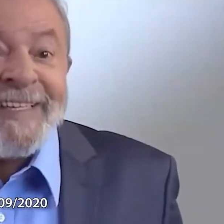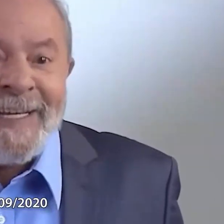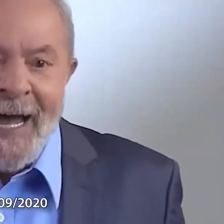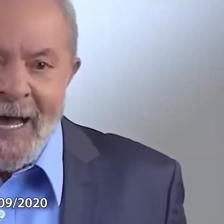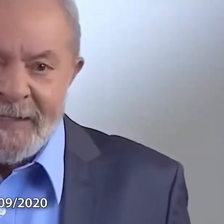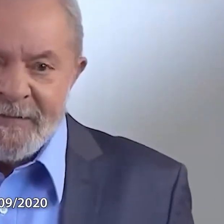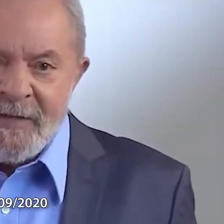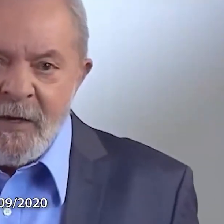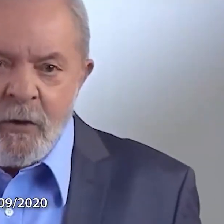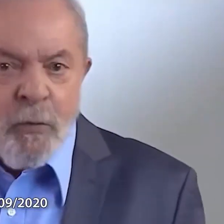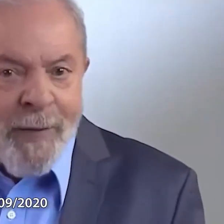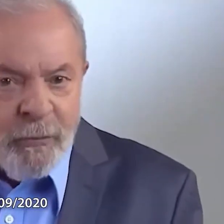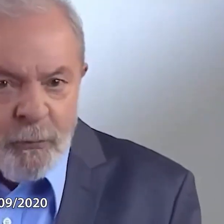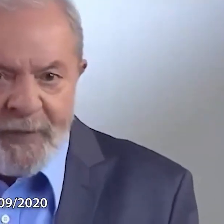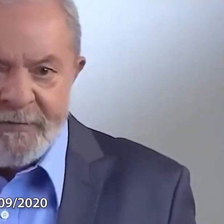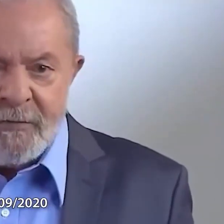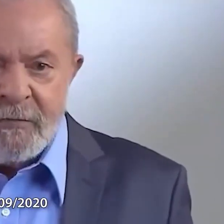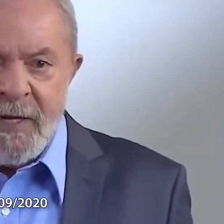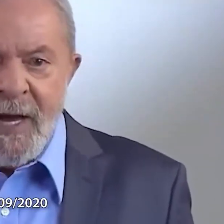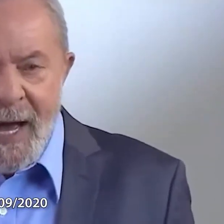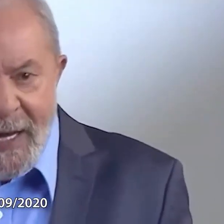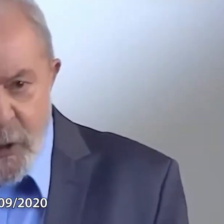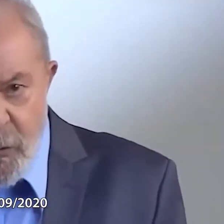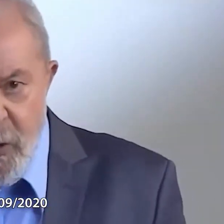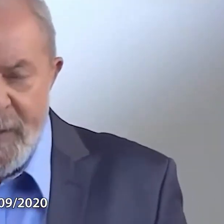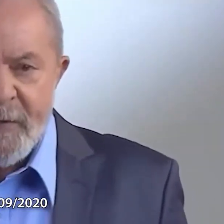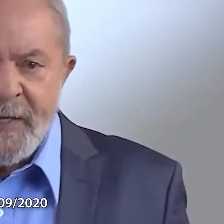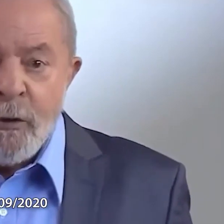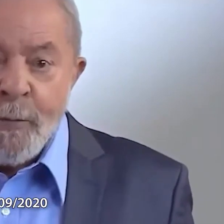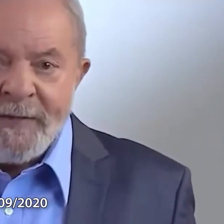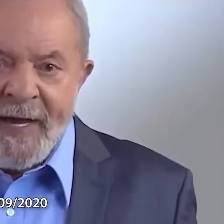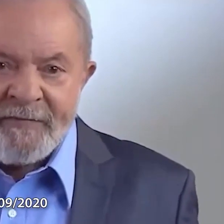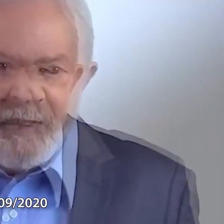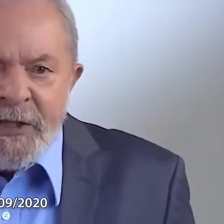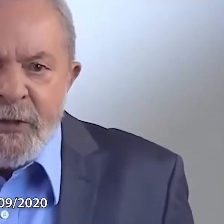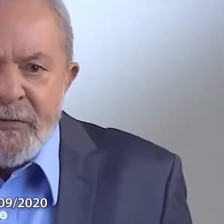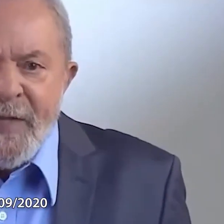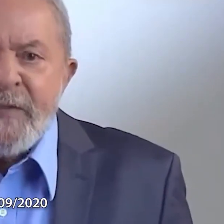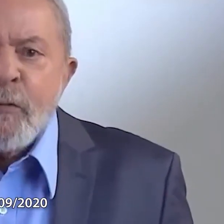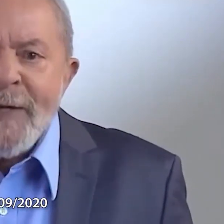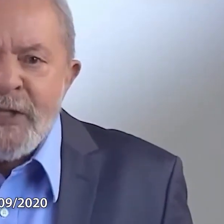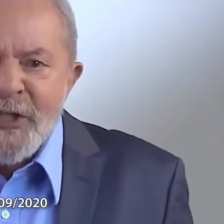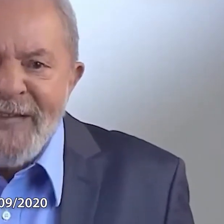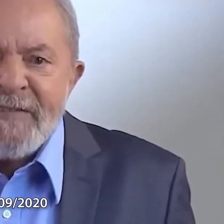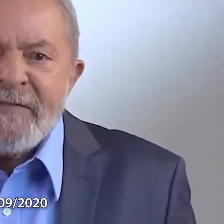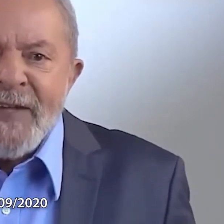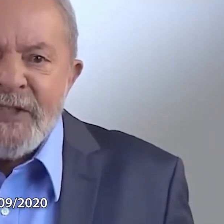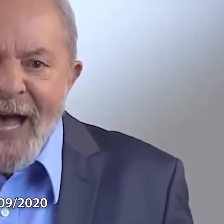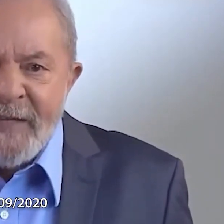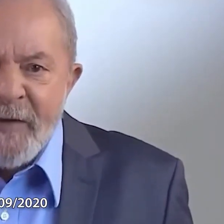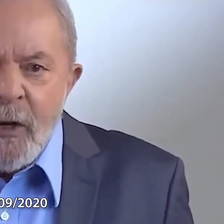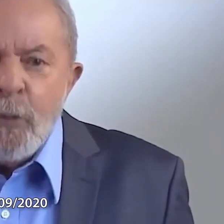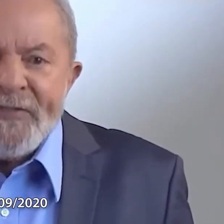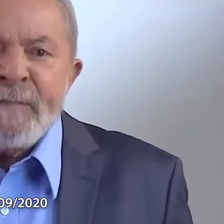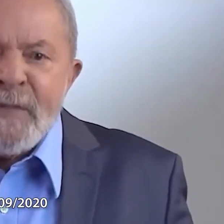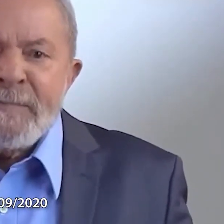Instituições centenárias, como o Banco do Brasil, a Caixa Econômica Federal e o BNDES, estão sendo esquartejadas e